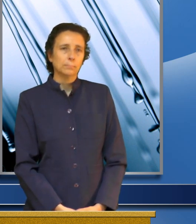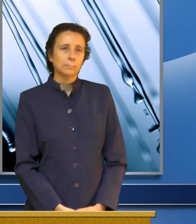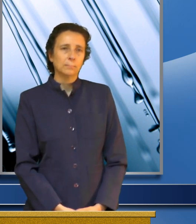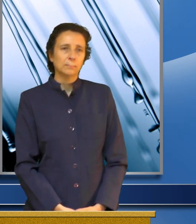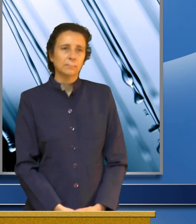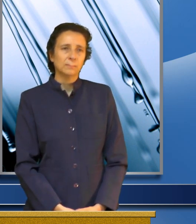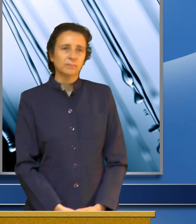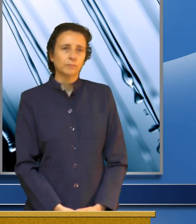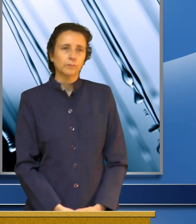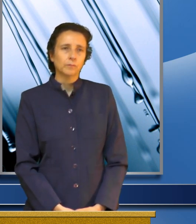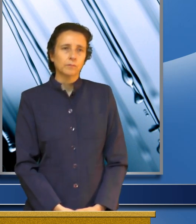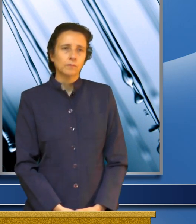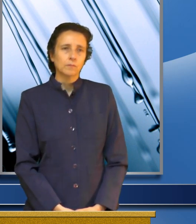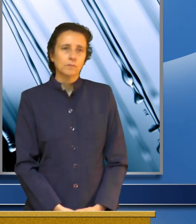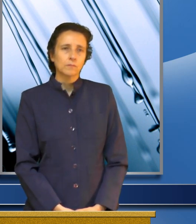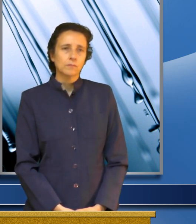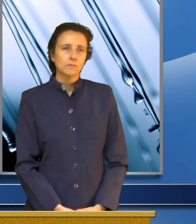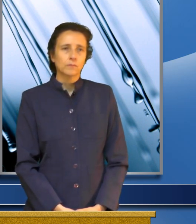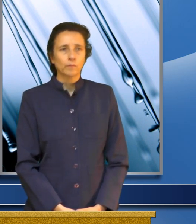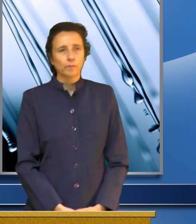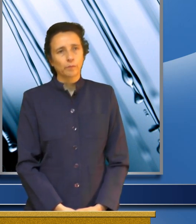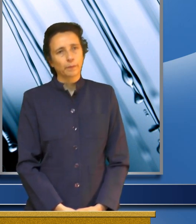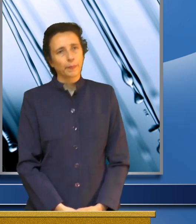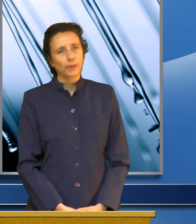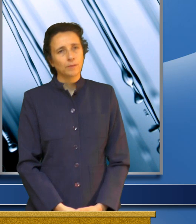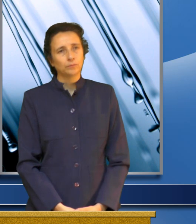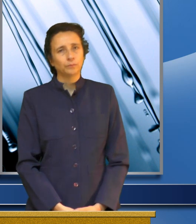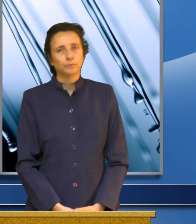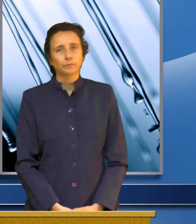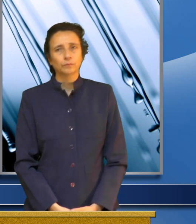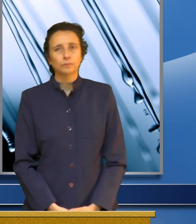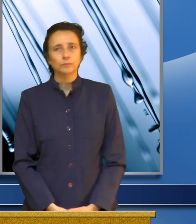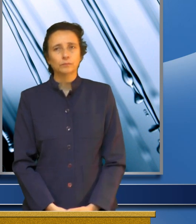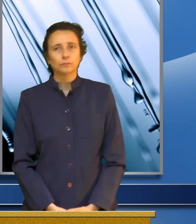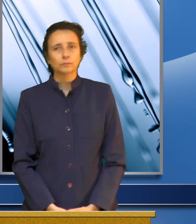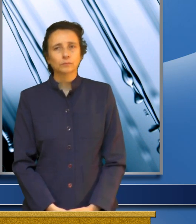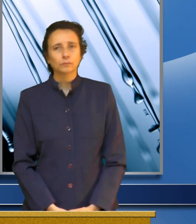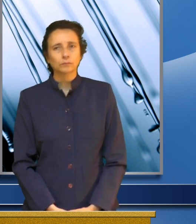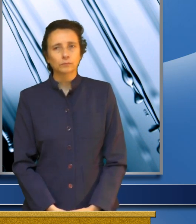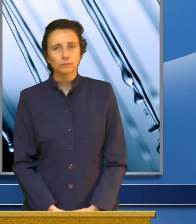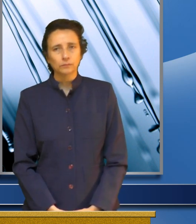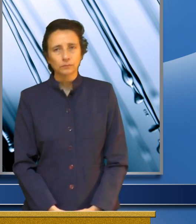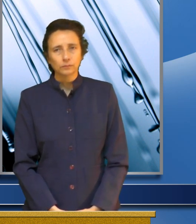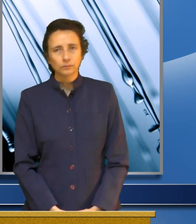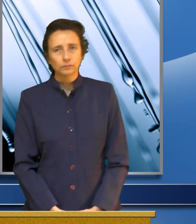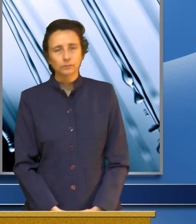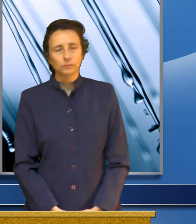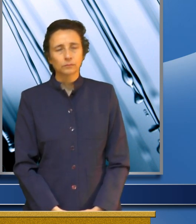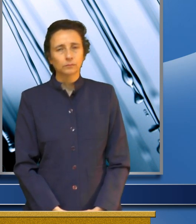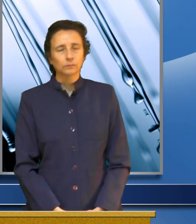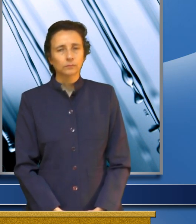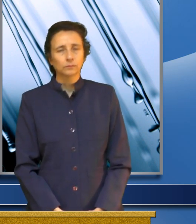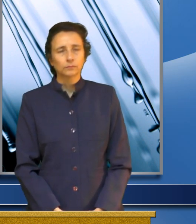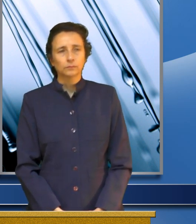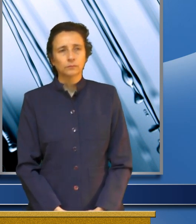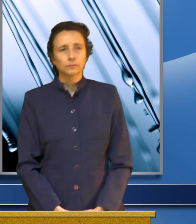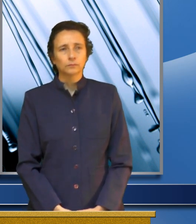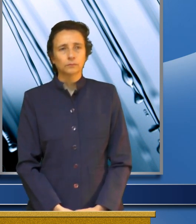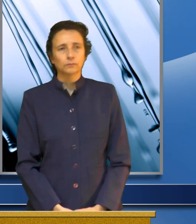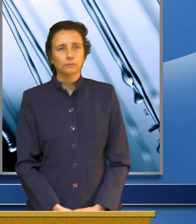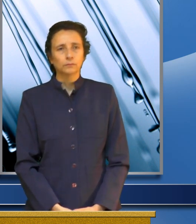número 4 y llegamos a un punto muy central y muy importante. ¿Qué significa